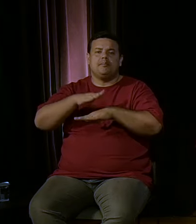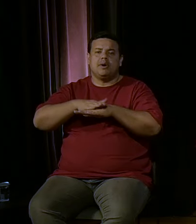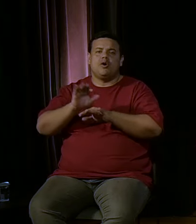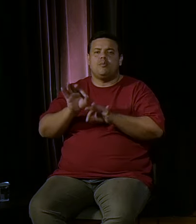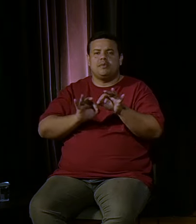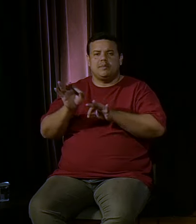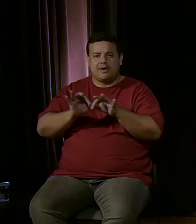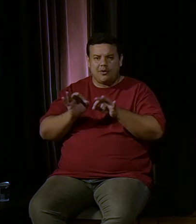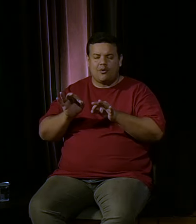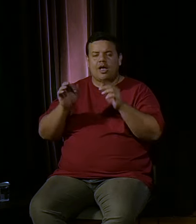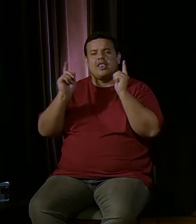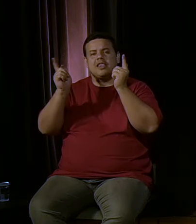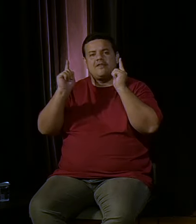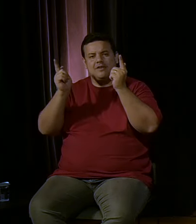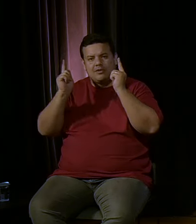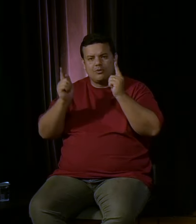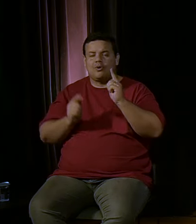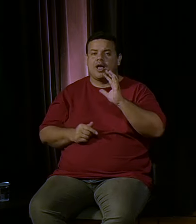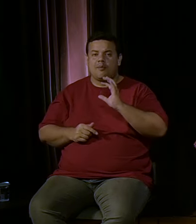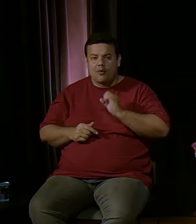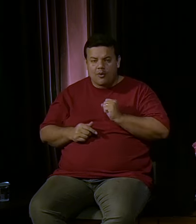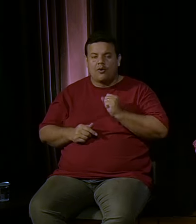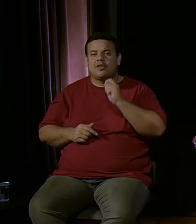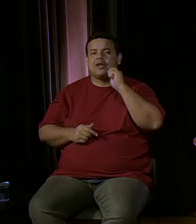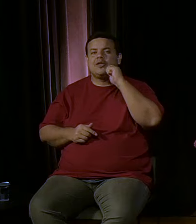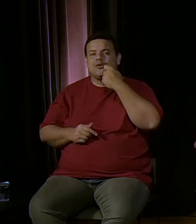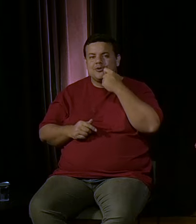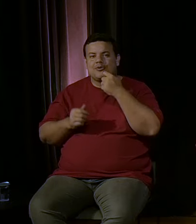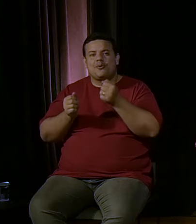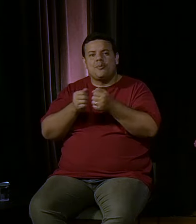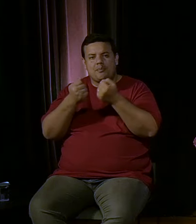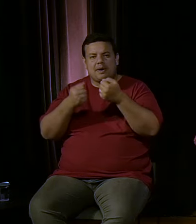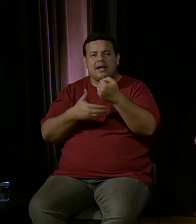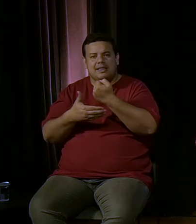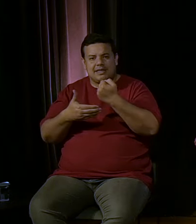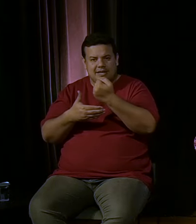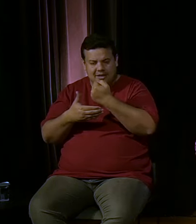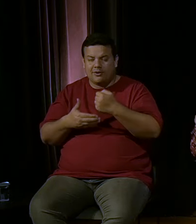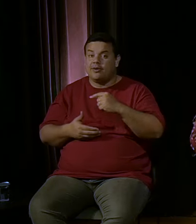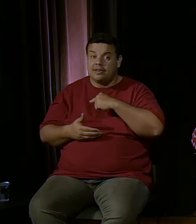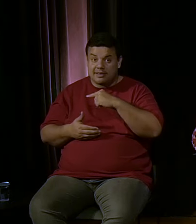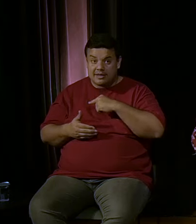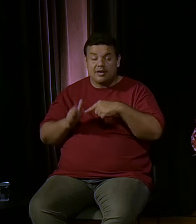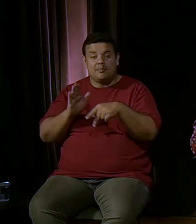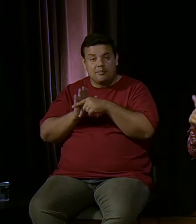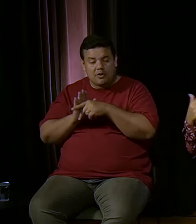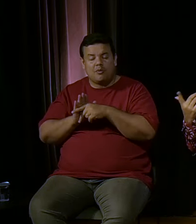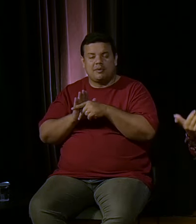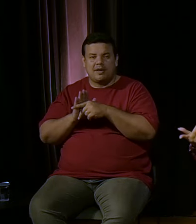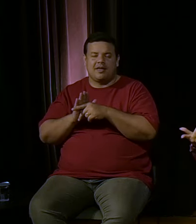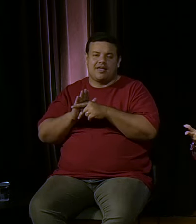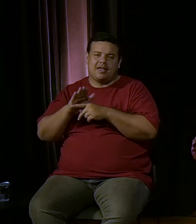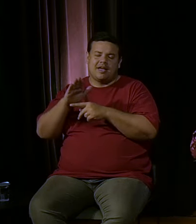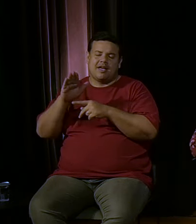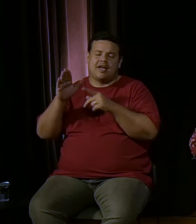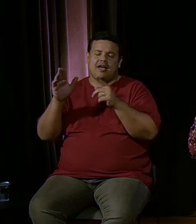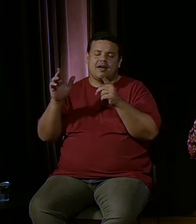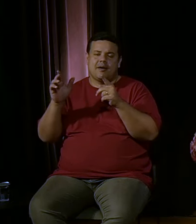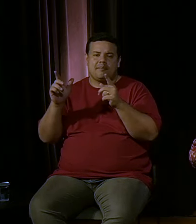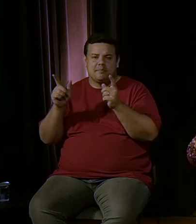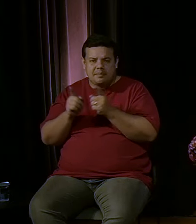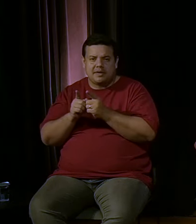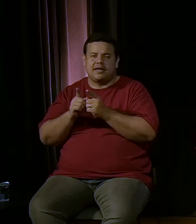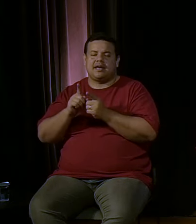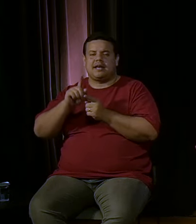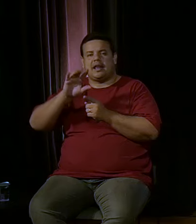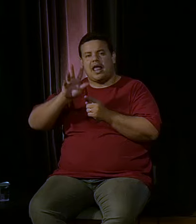de um Padeiro, o Odilon, que inclusive aparece em Pequena África, um dos personagens. Aquele senhor mais velhinho é o Valdir Onofre.